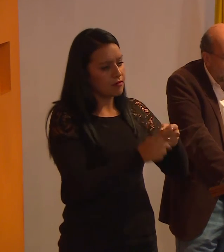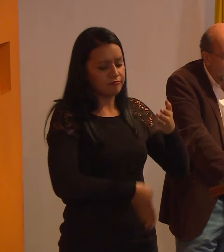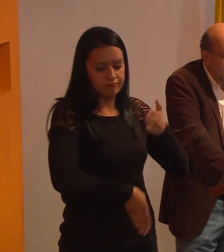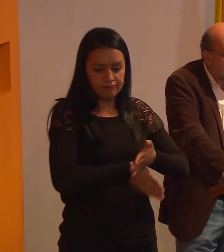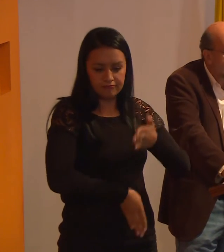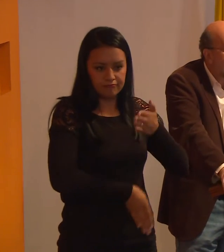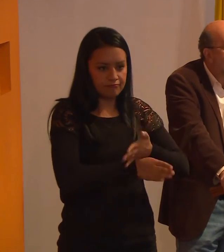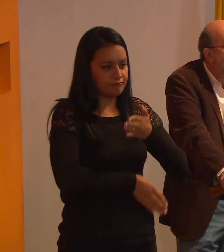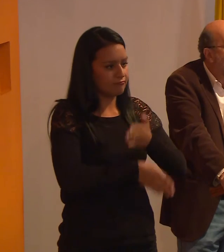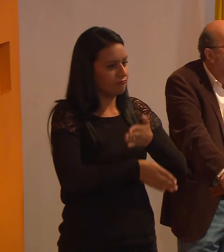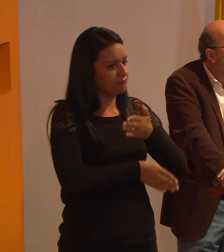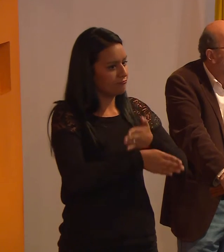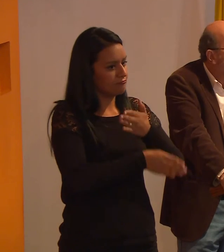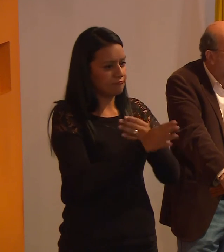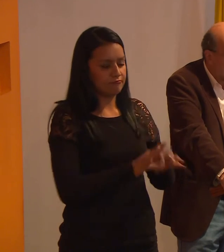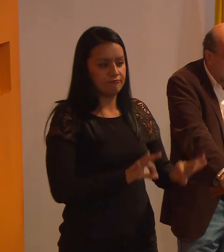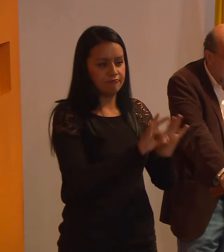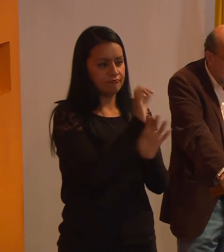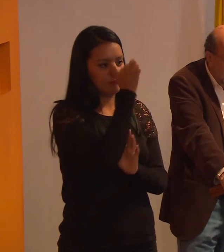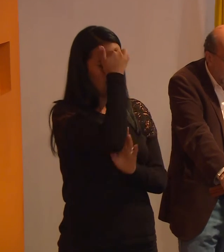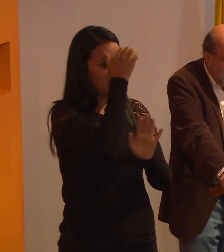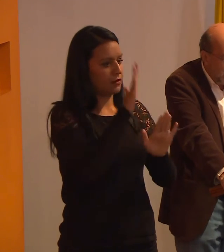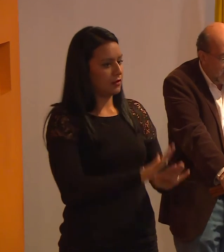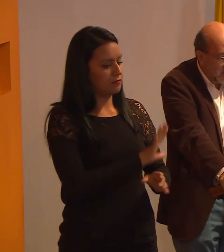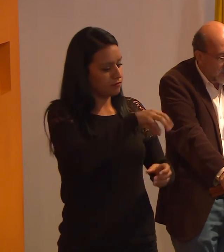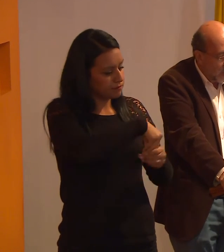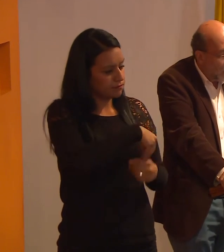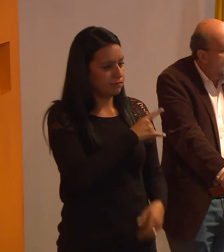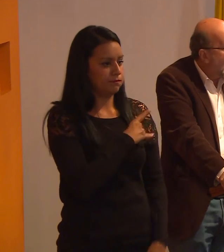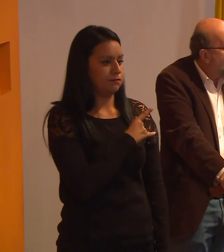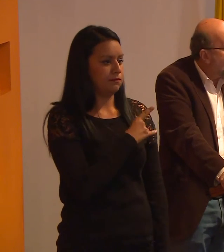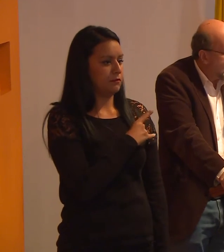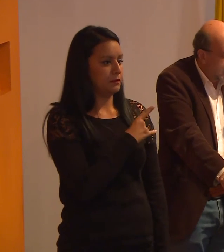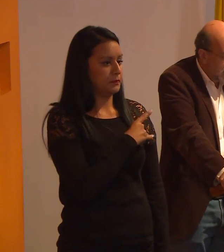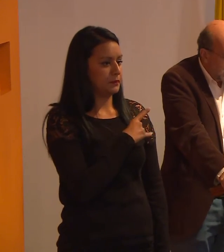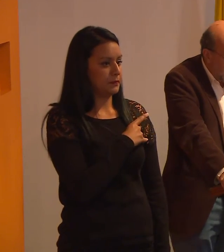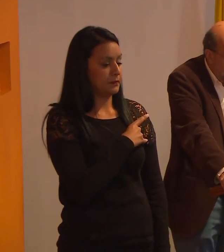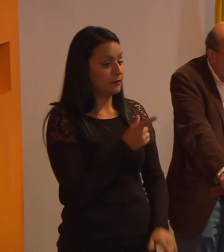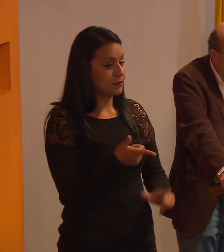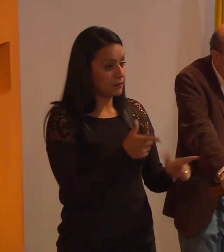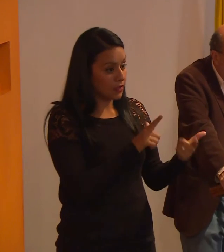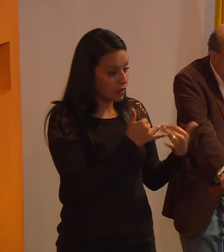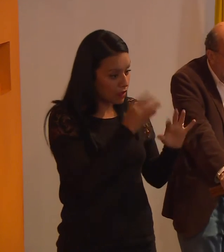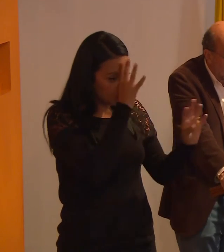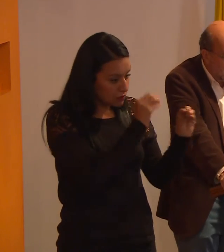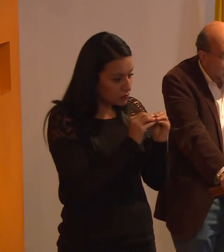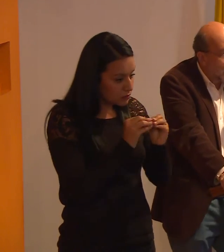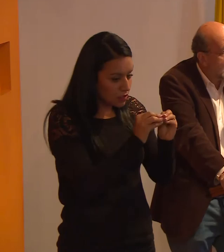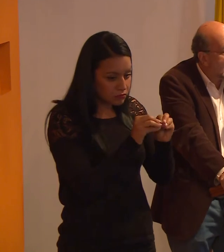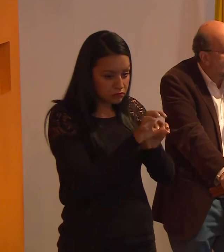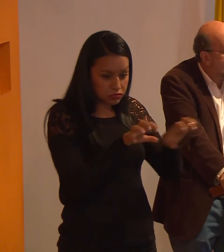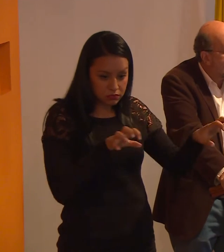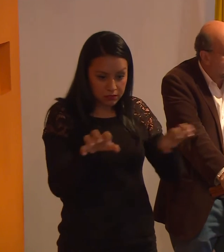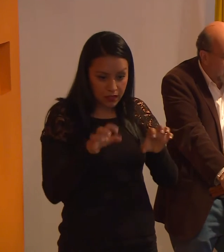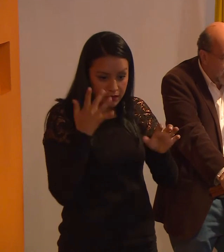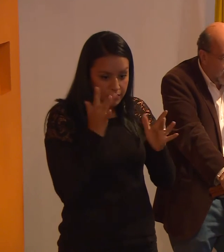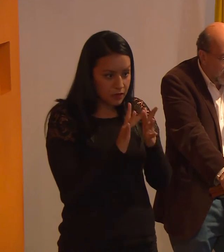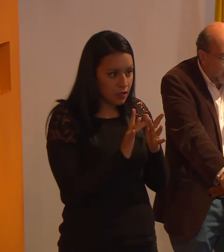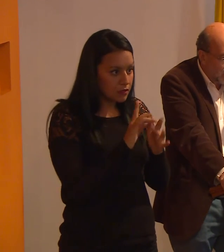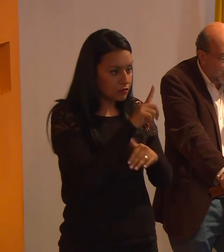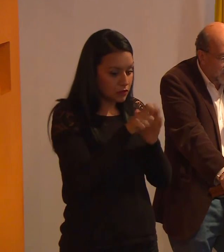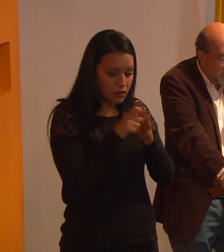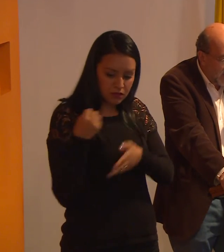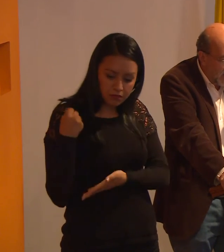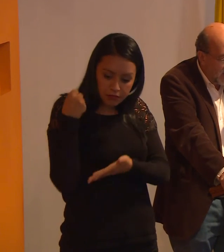continuará su presencia vital en la universidad. Una vez definamos la distribución restante de